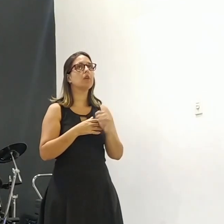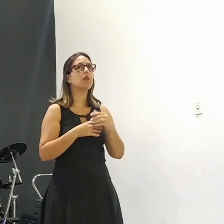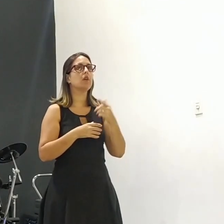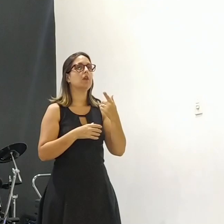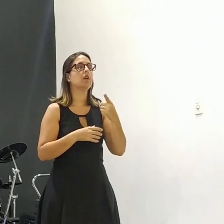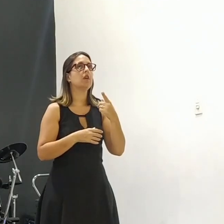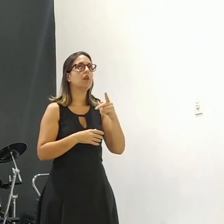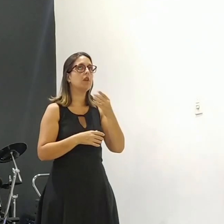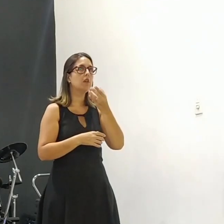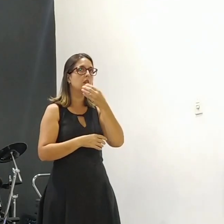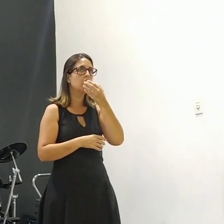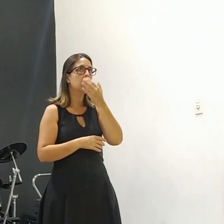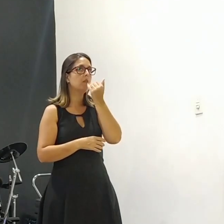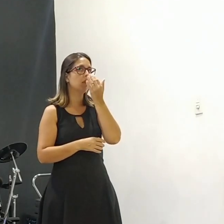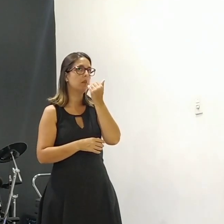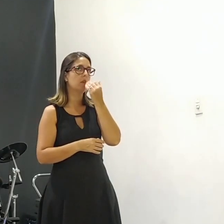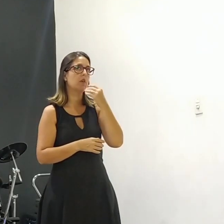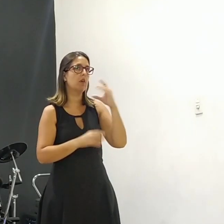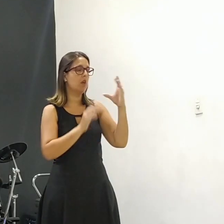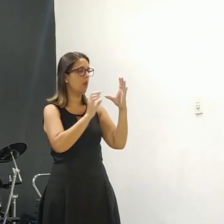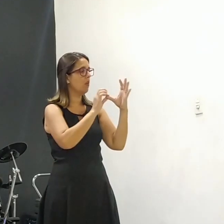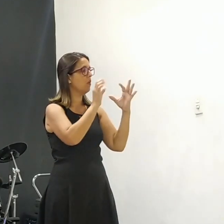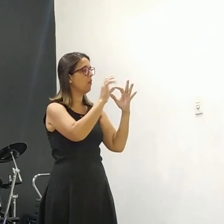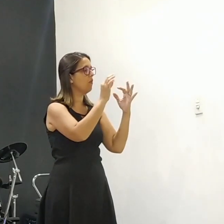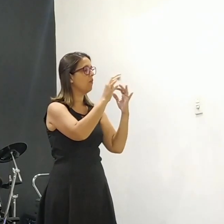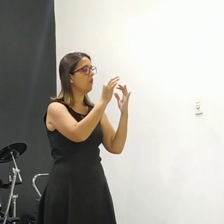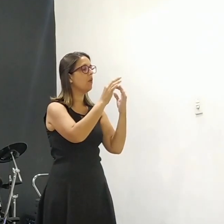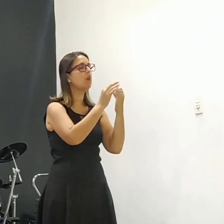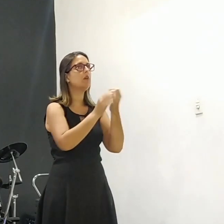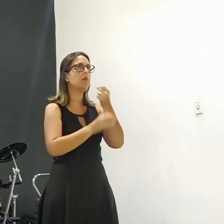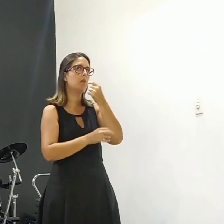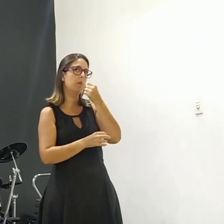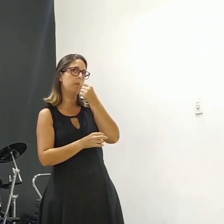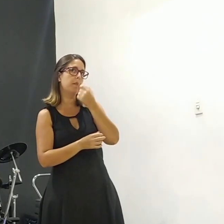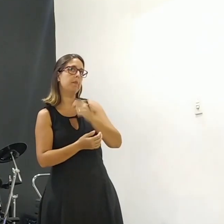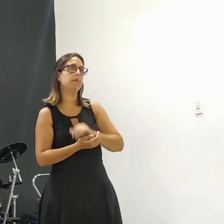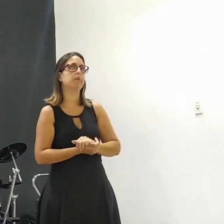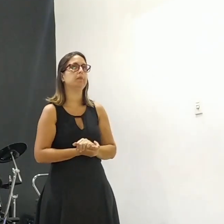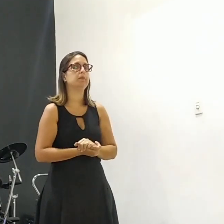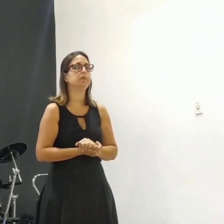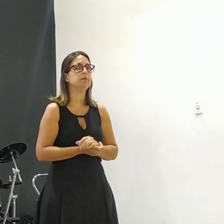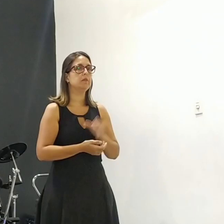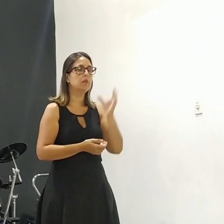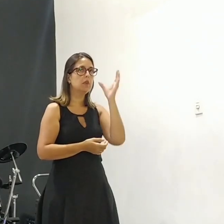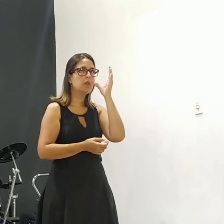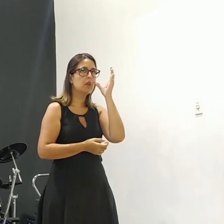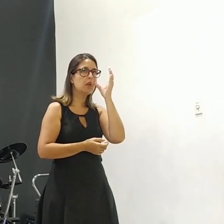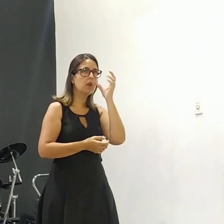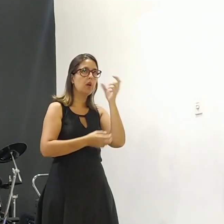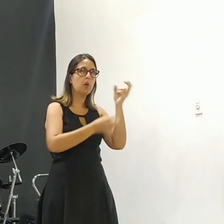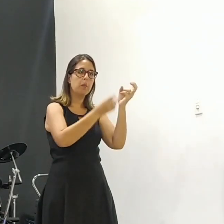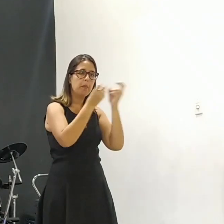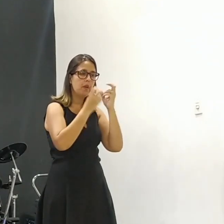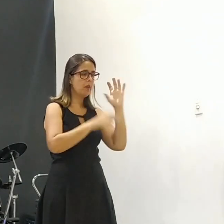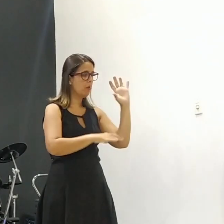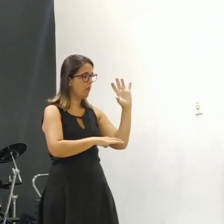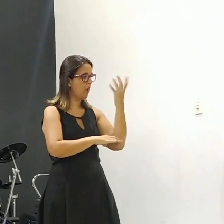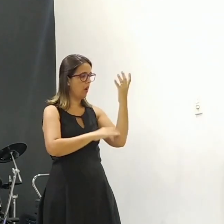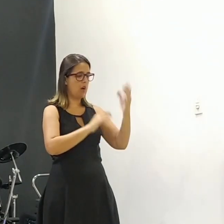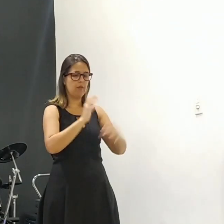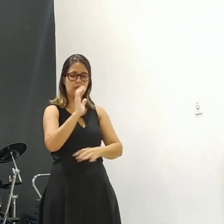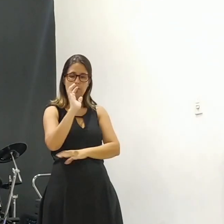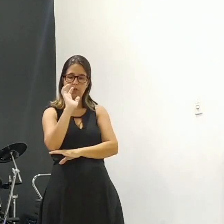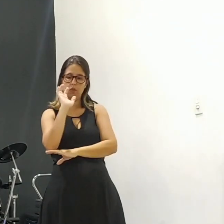e a sua folha de remédio. Então Ezequiel vê árvores plantadas de